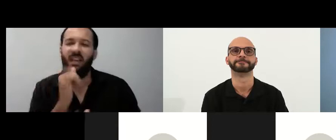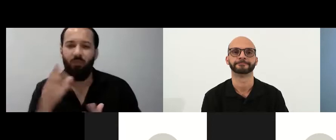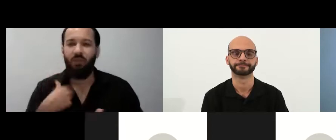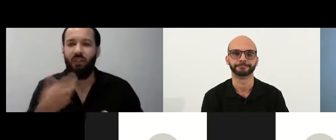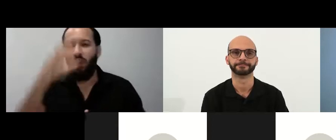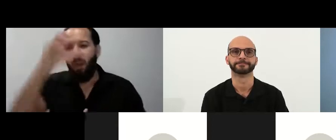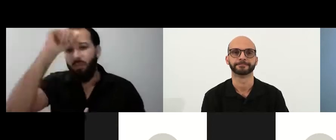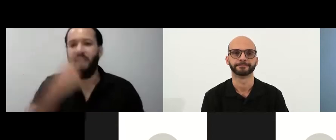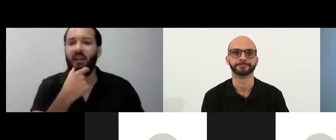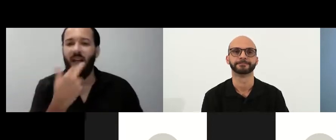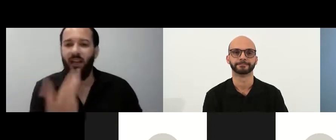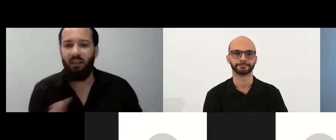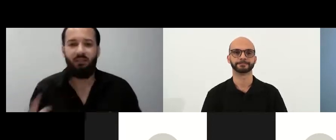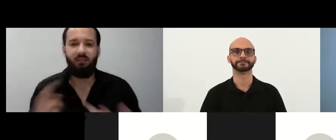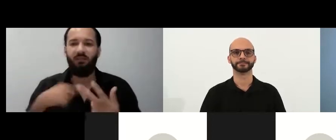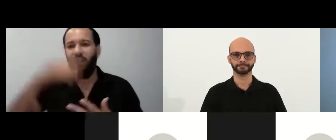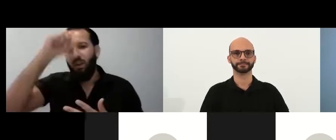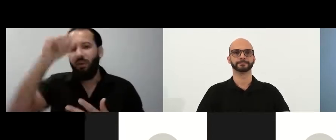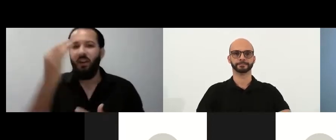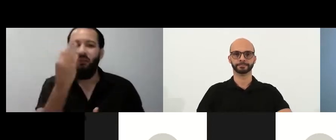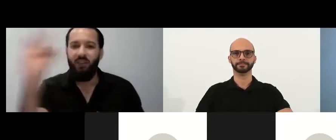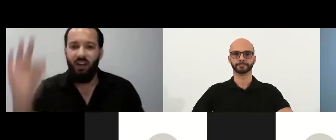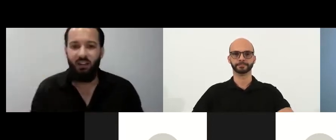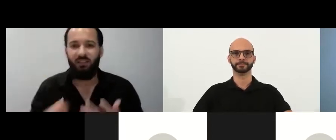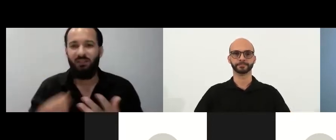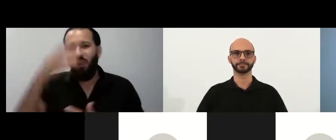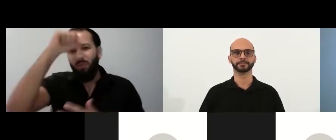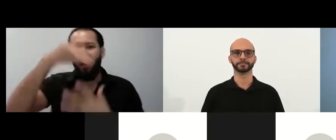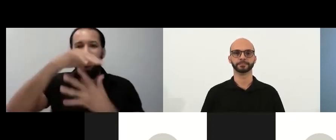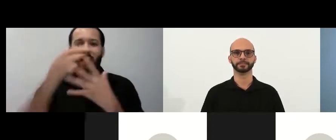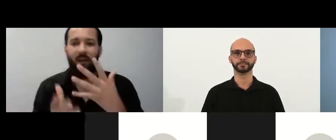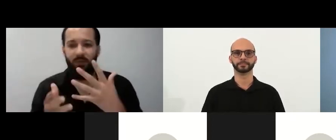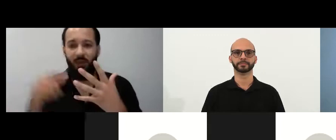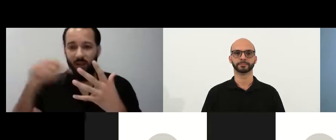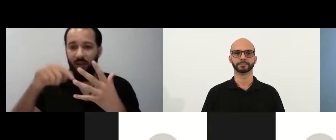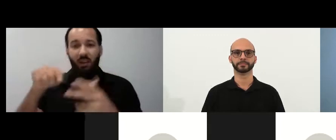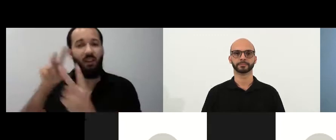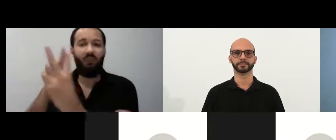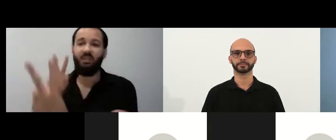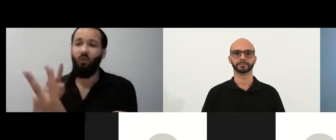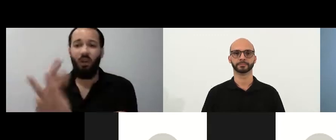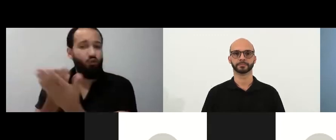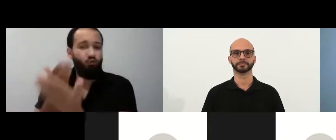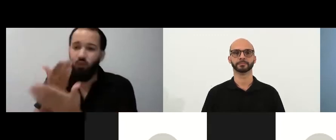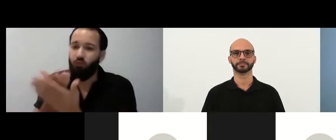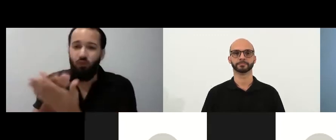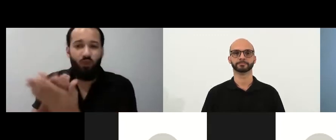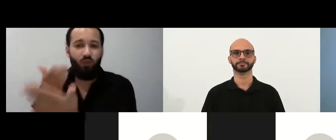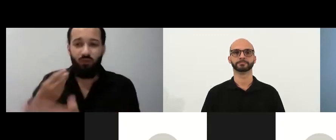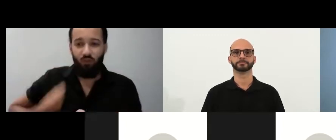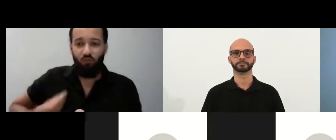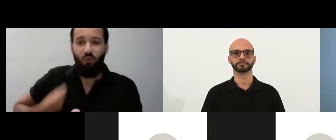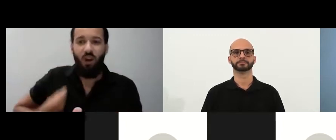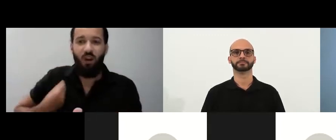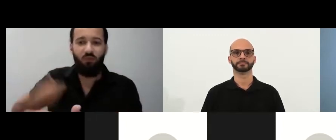tem esse anseio em aprender mais a língua de sinais ou outros idiomas que possam estar disponíveis.